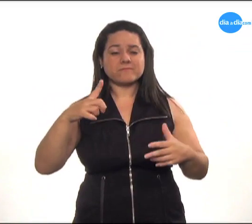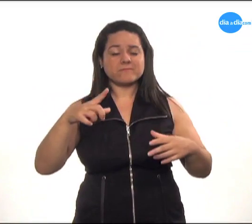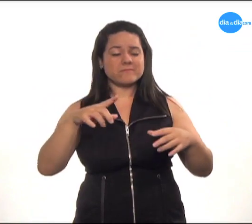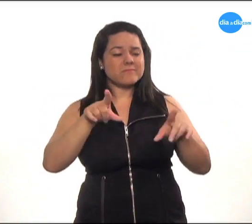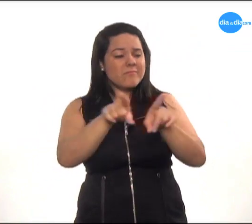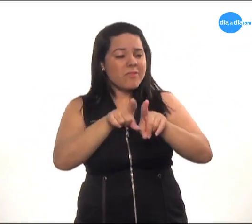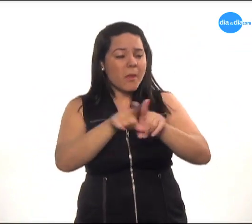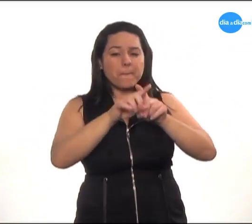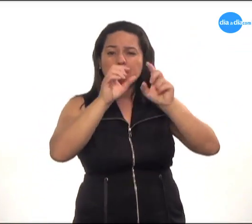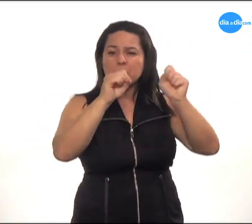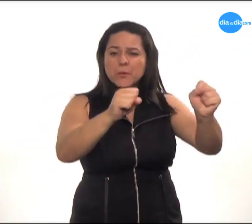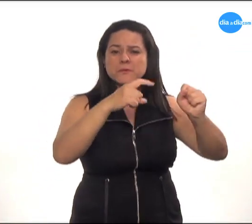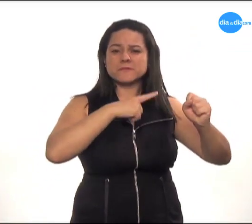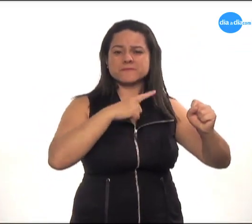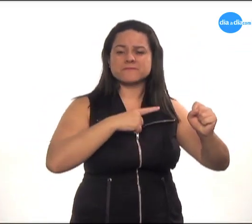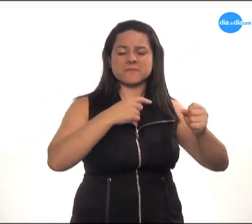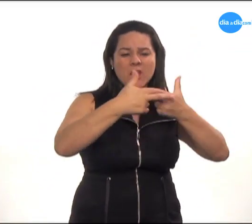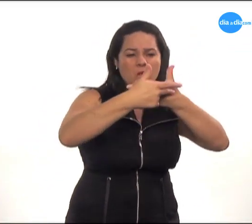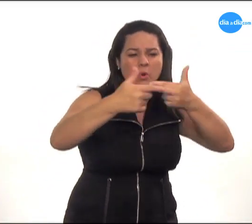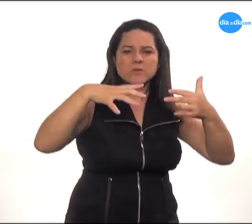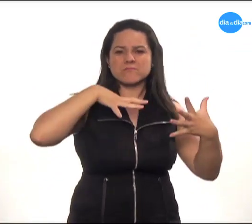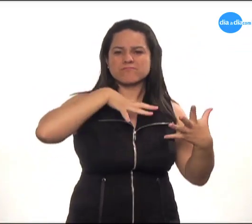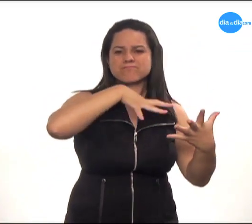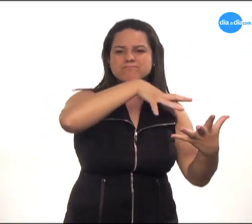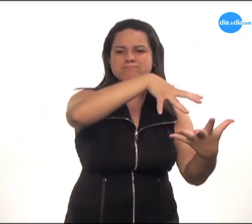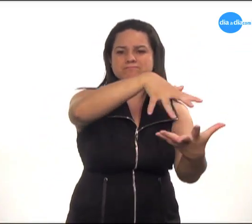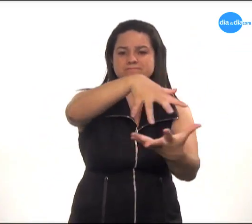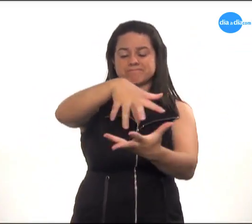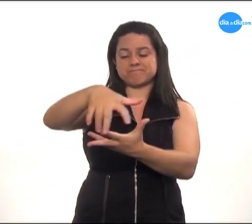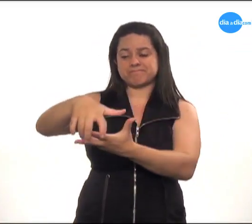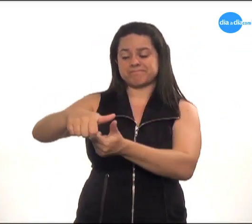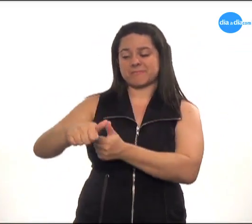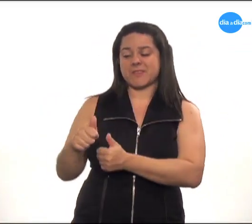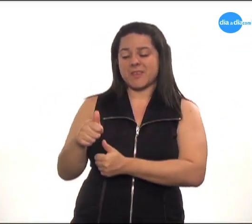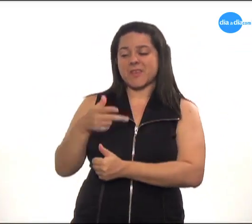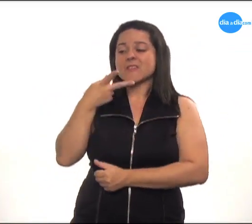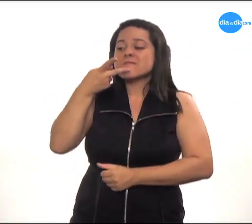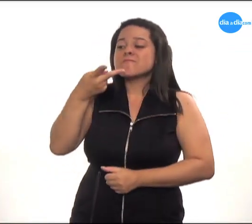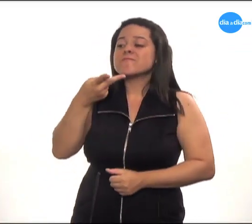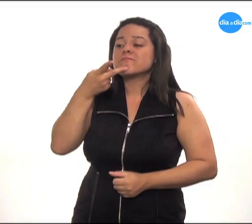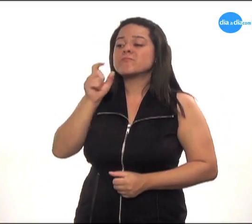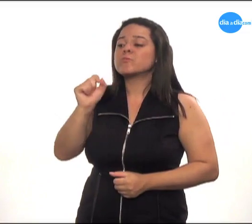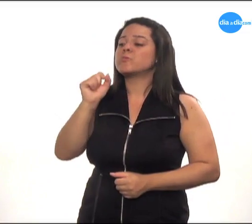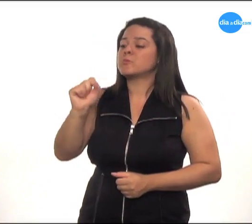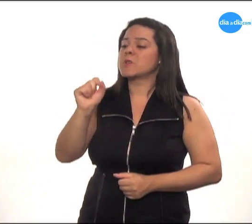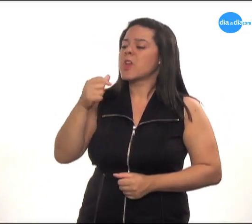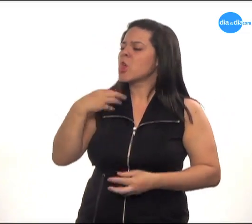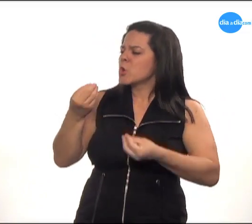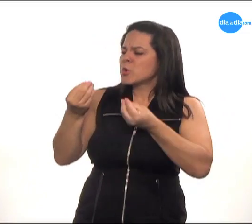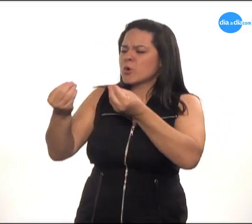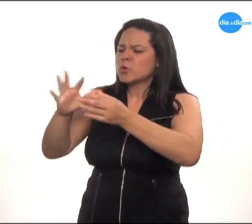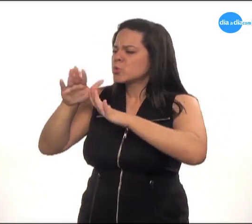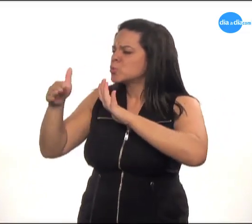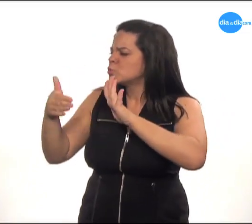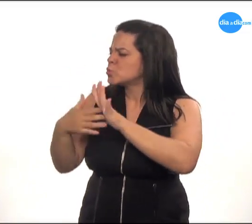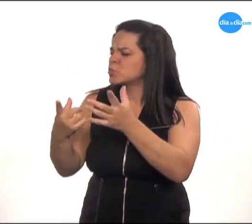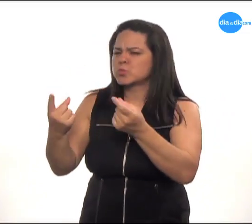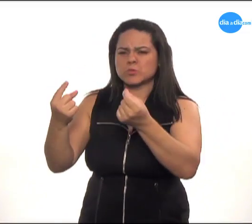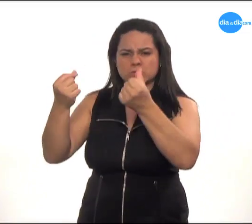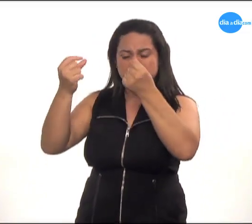que cada um deles possuía, e fez uma proposta indecente: Eu dou tudo a você